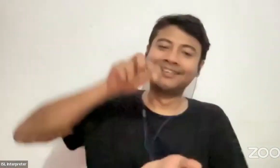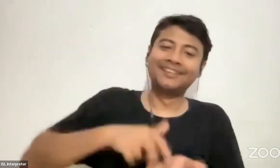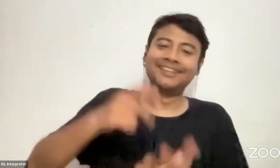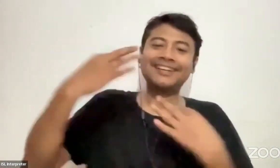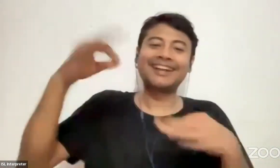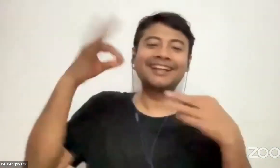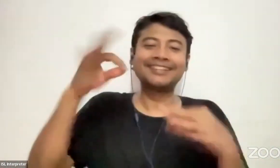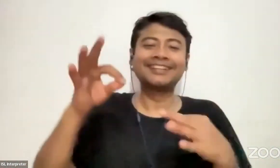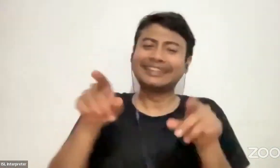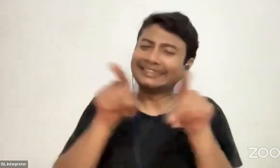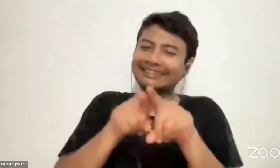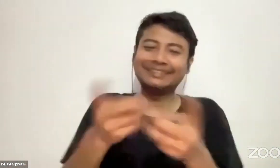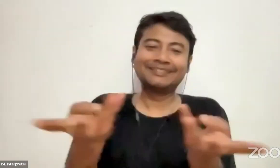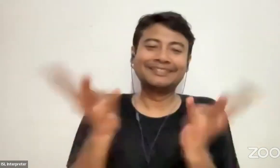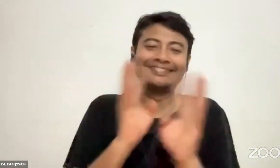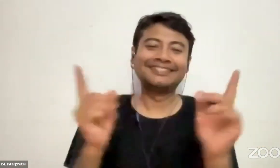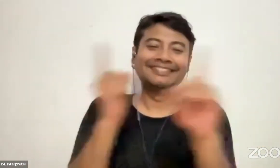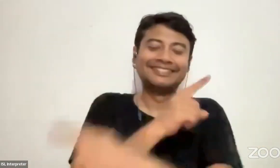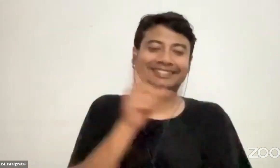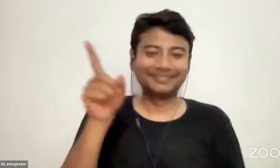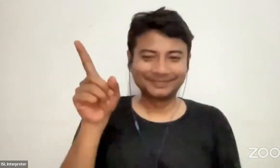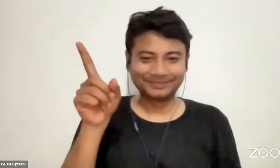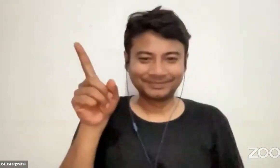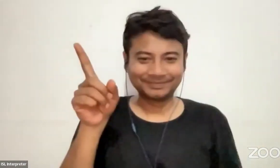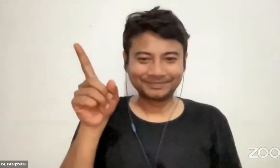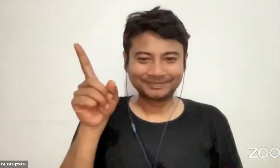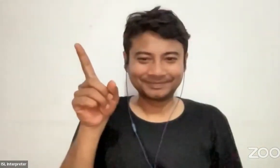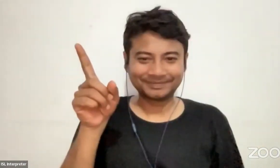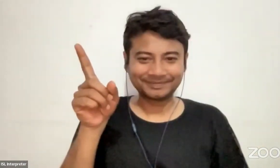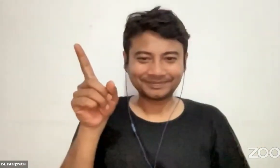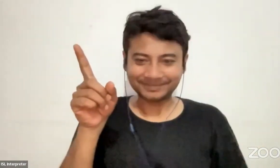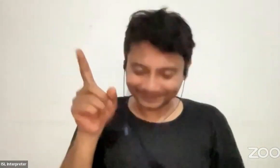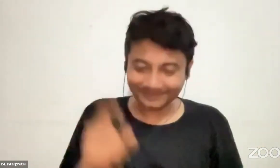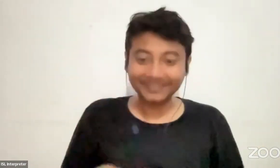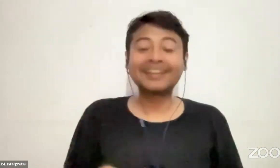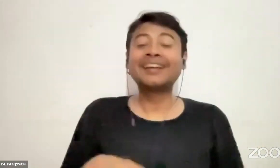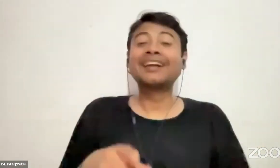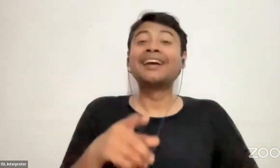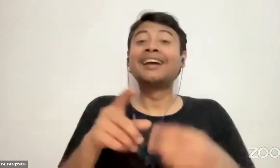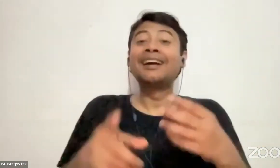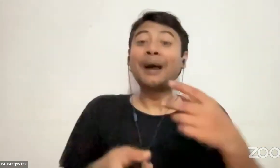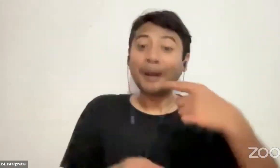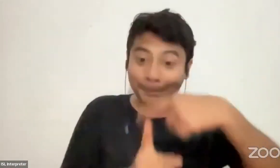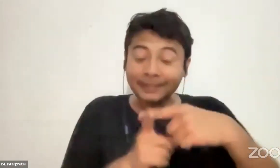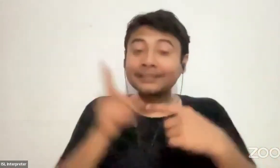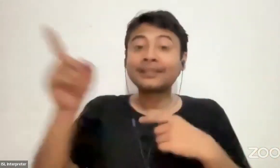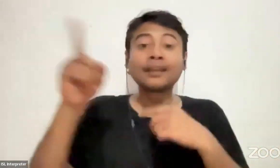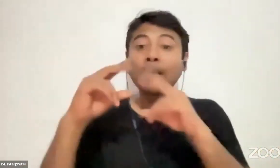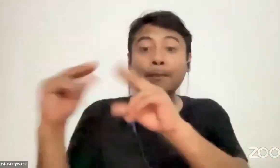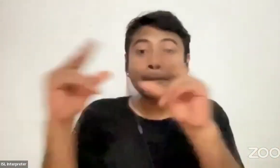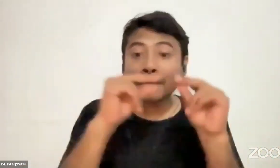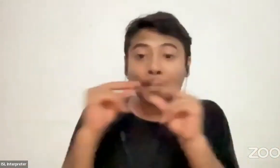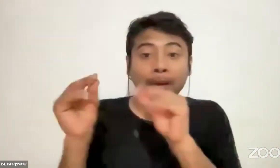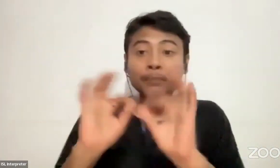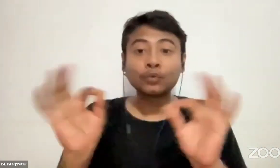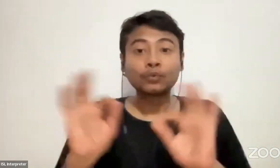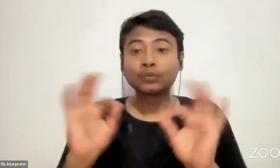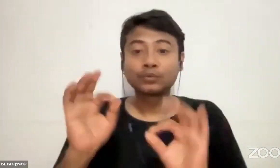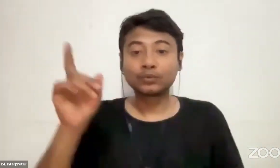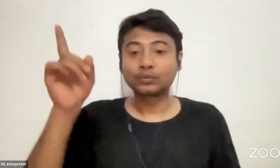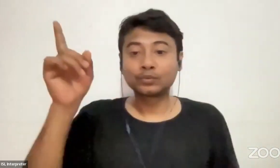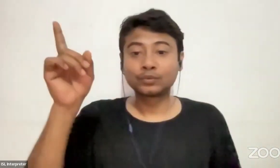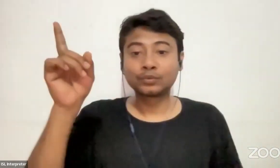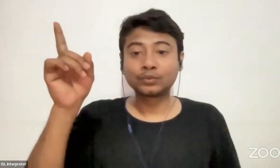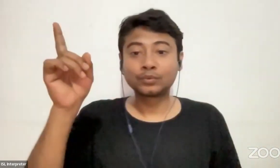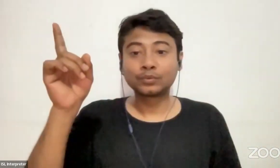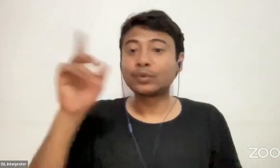बात, वहां पे कोई भी बोल के कुछ नहीं बताता है, जैसे आप और मैं ऐसे बात कर रहे हैं ना, तो वहां ऐसे कोई बात नहीं करता है, सारी बातें